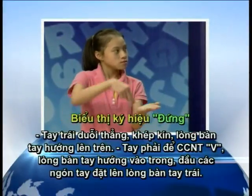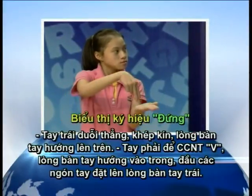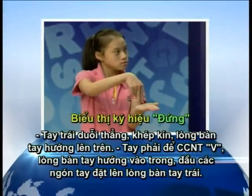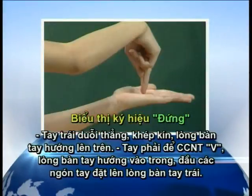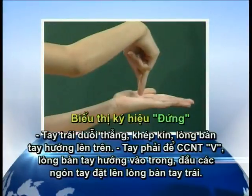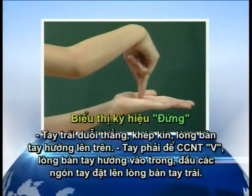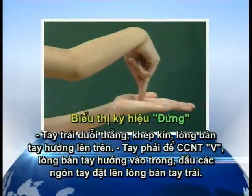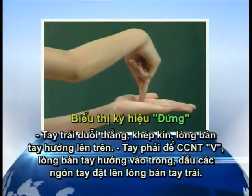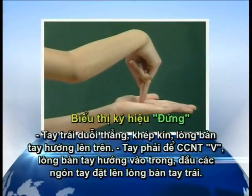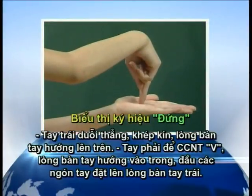đặt lên lòng bàn tay trái